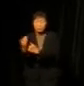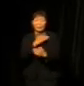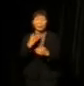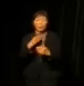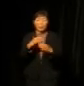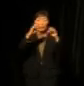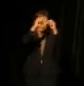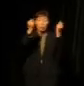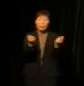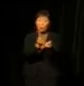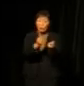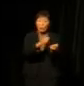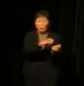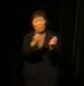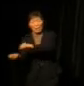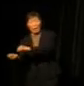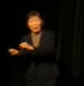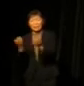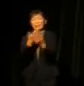。はい、